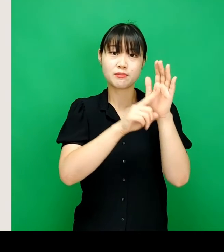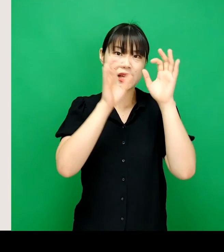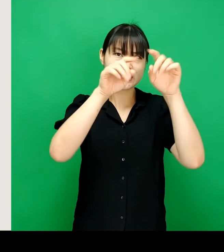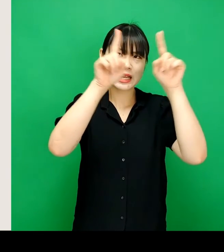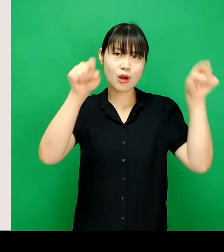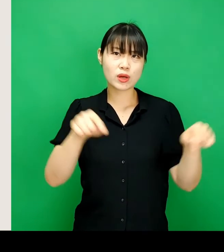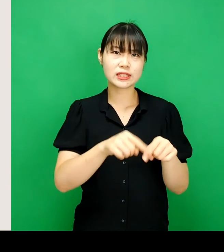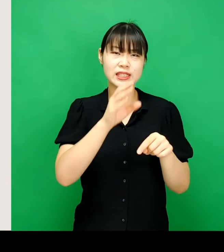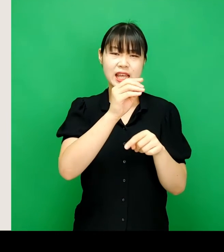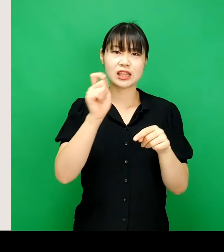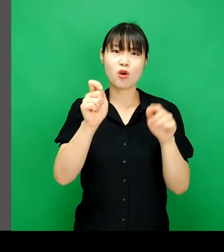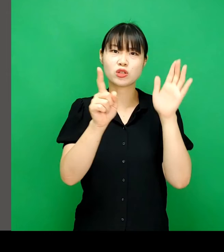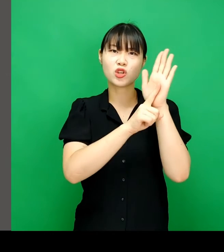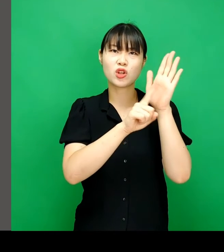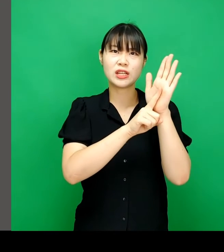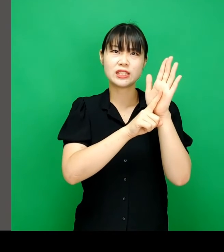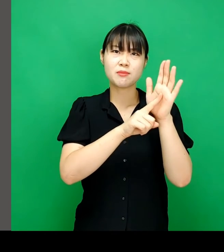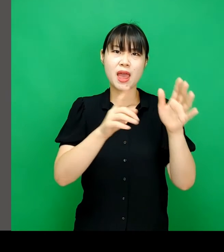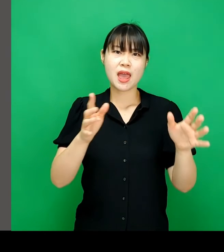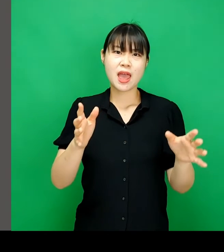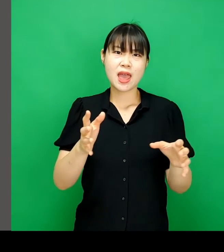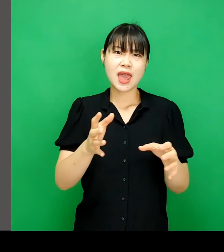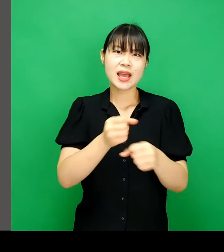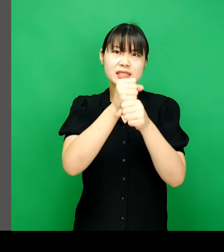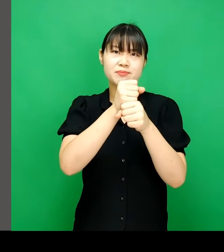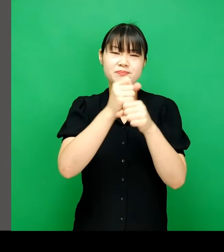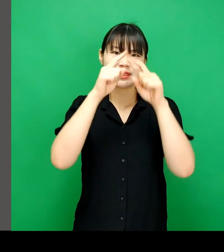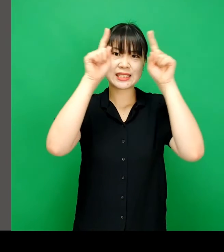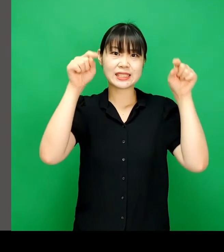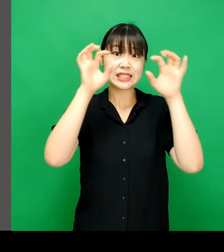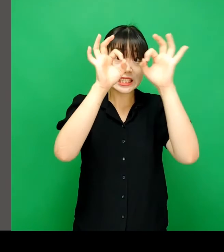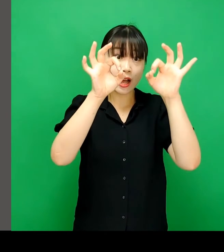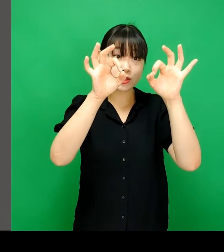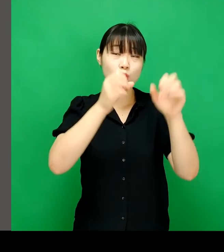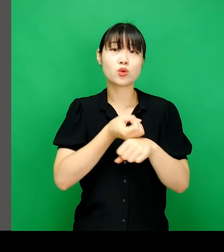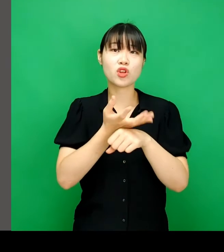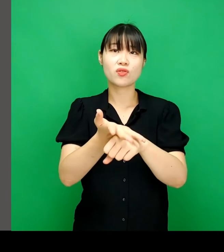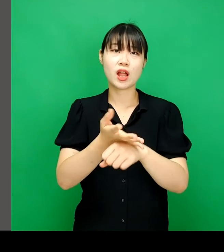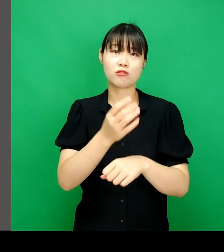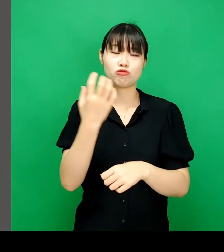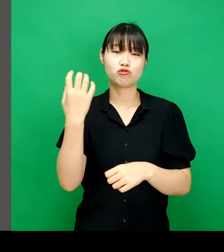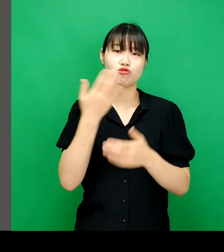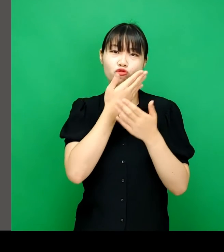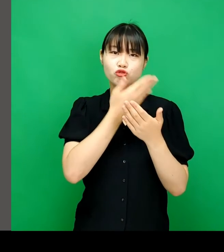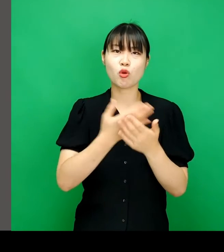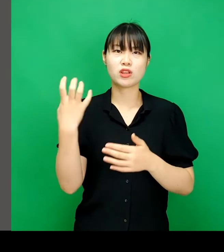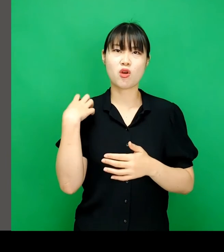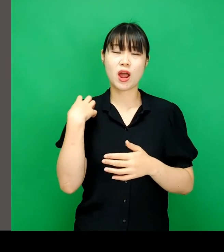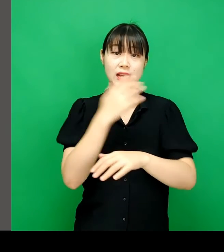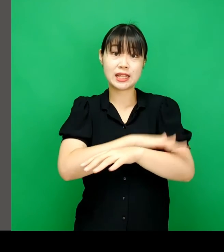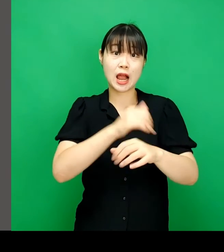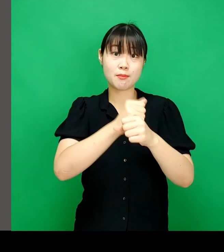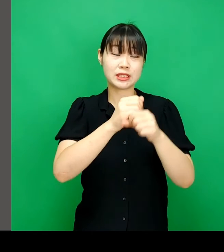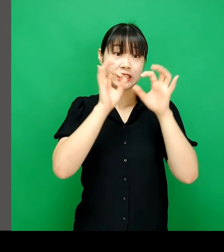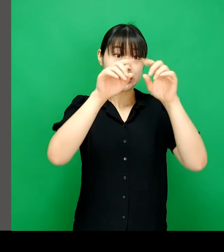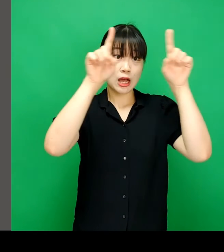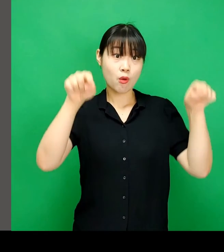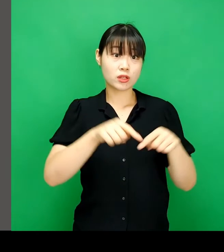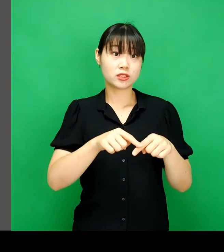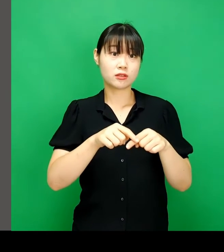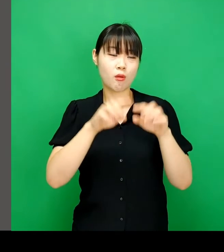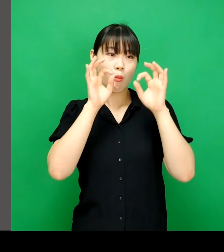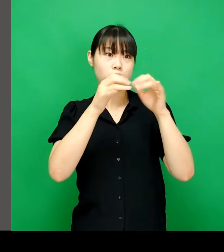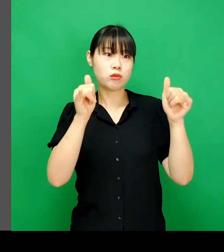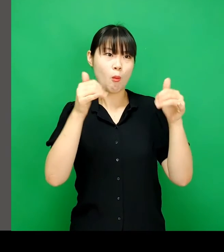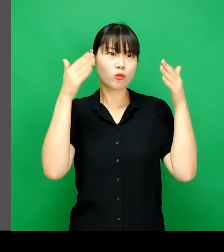데이터 저널리즘에서 시각화는 데이터의 핵심을 시각적으로 전달하는 중요한 역할을 합니다. 잘 만든 시각화는